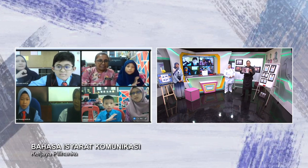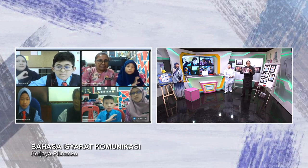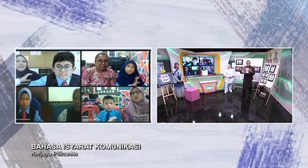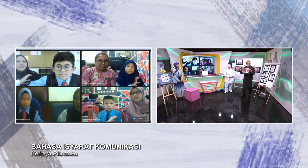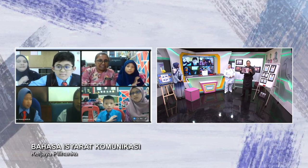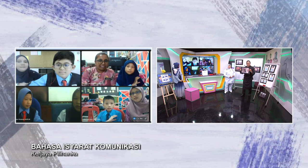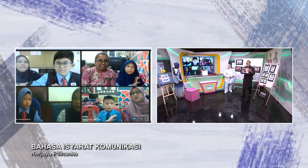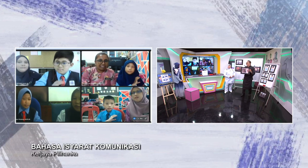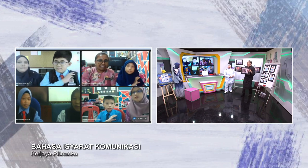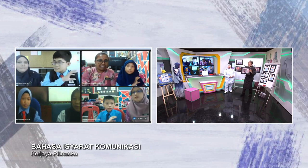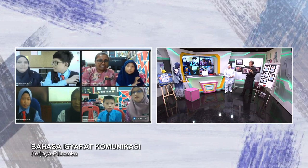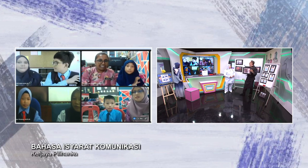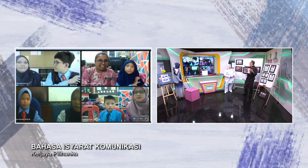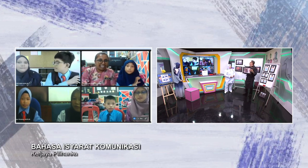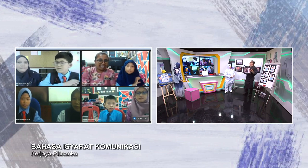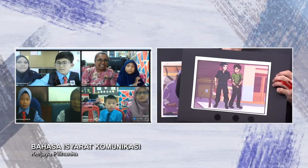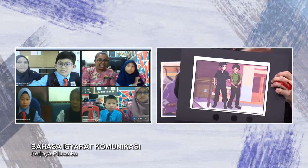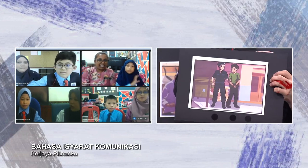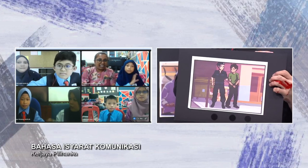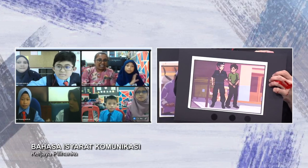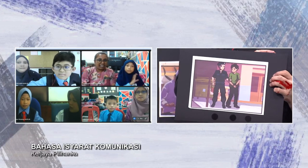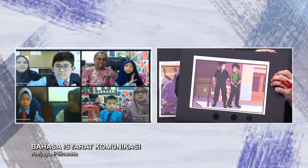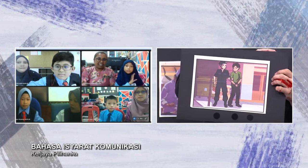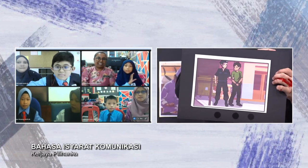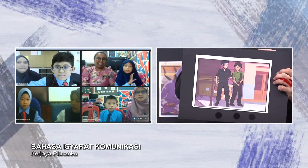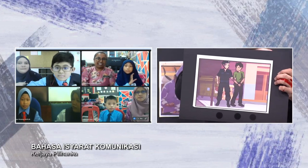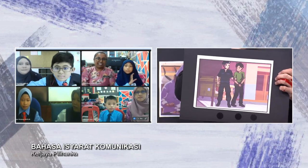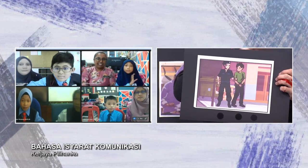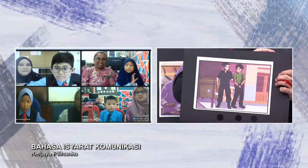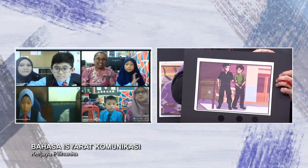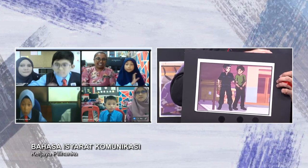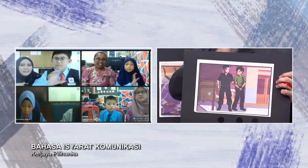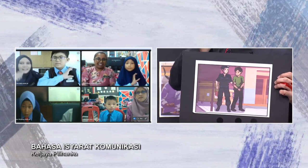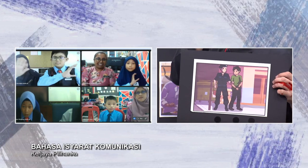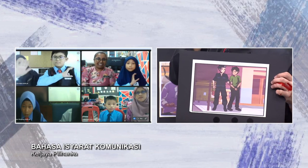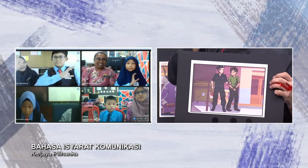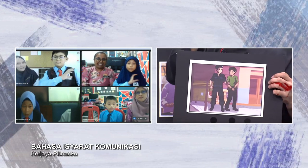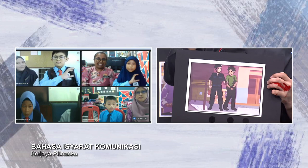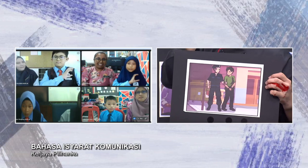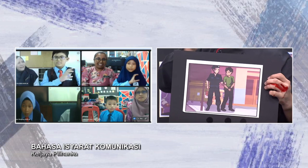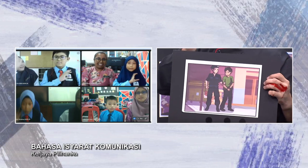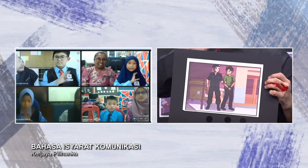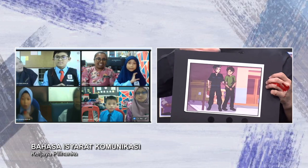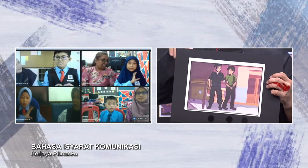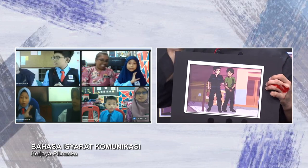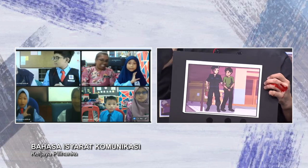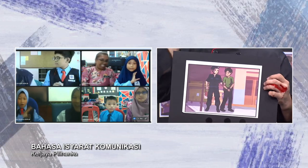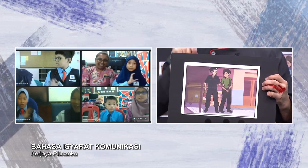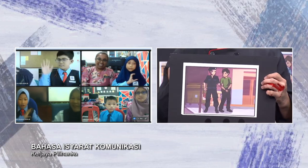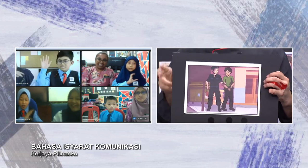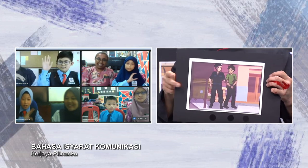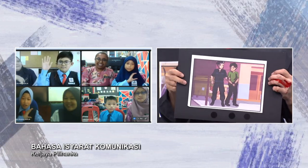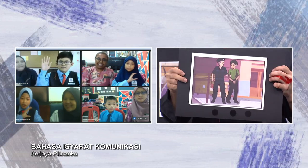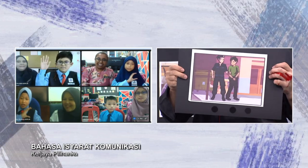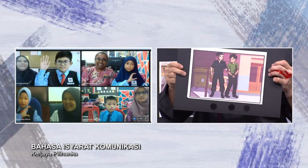Semua nak cuba. Wow. Polis. Okey. Semua dah polis. Nyatakan jawapan polis. Polis. Baik. Betul. Semua